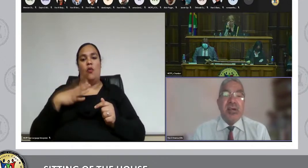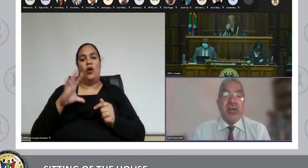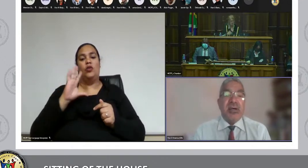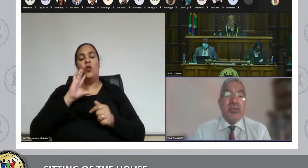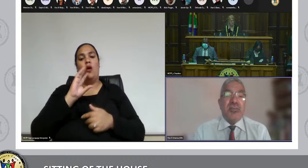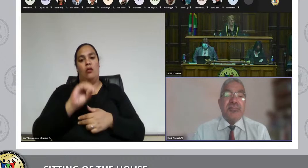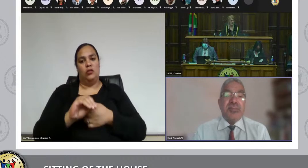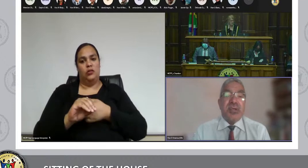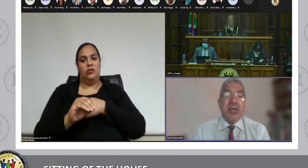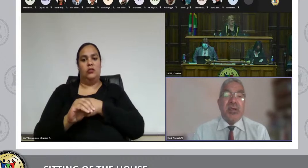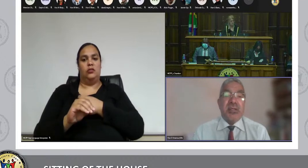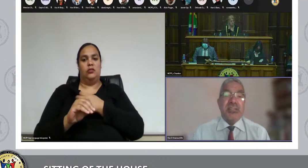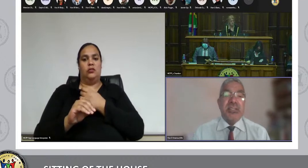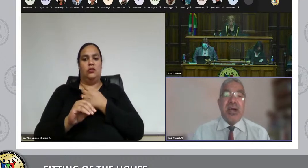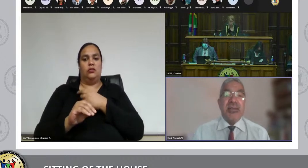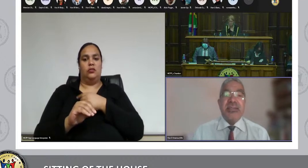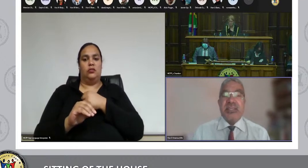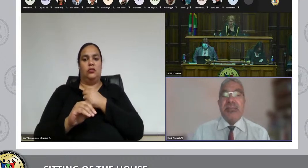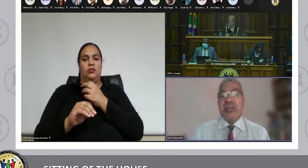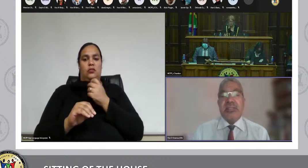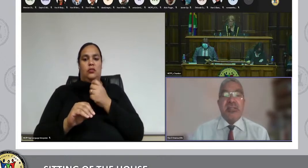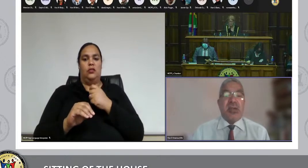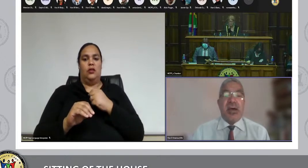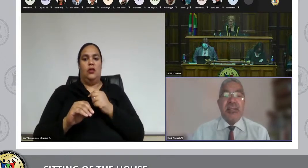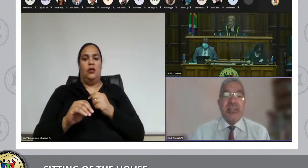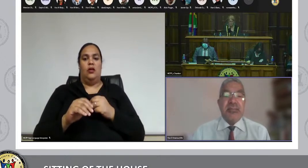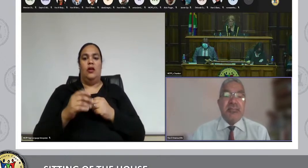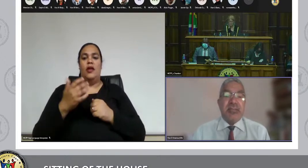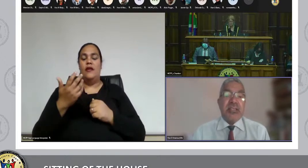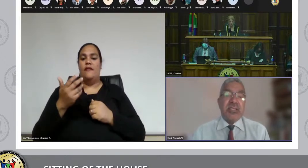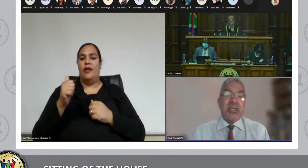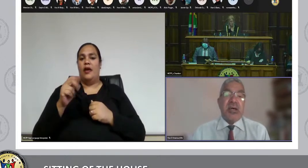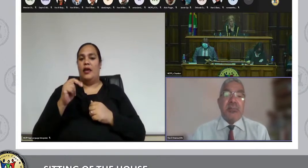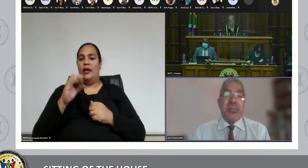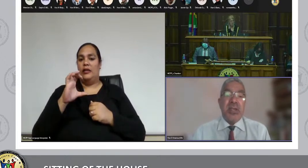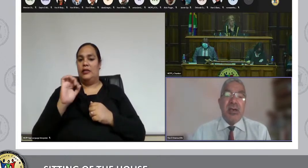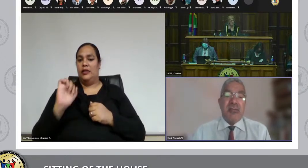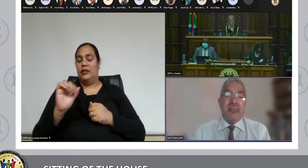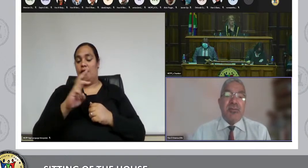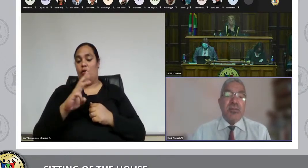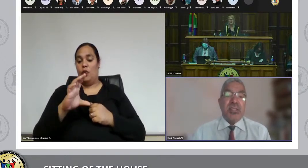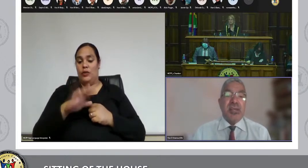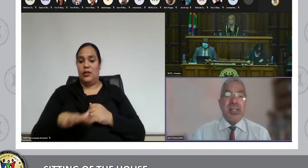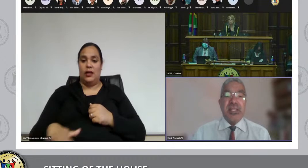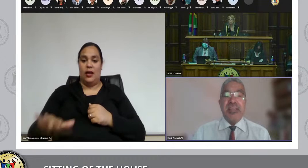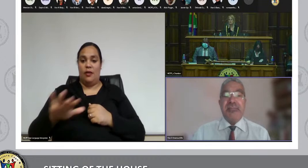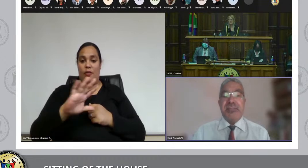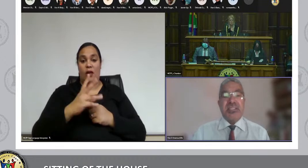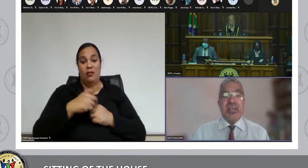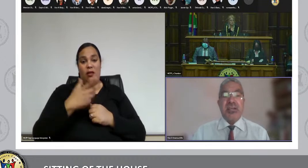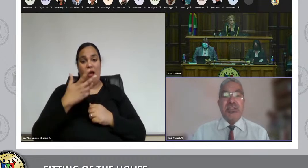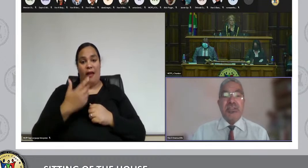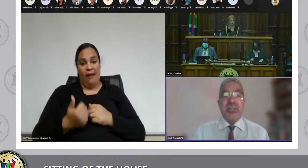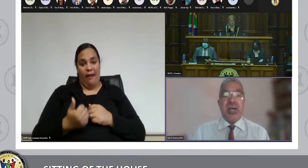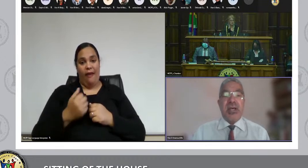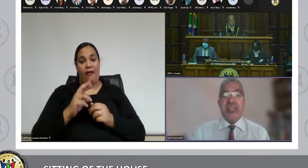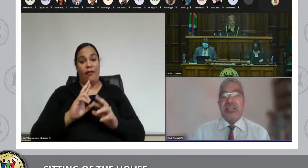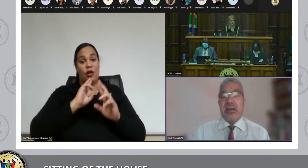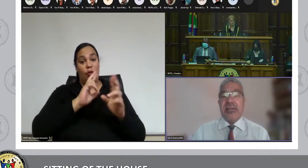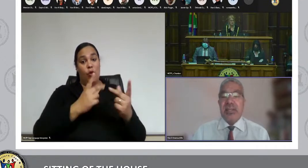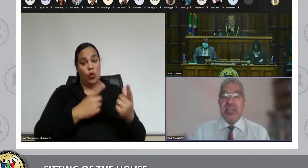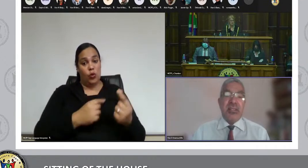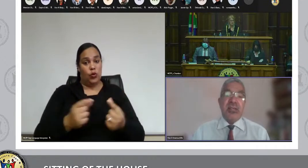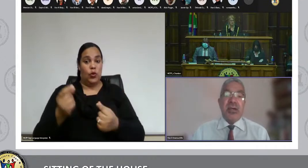vra of in die ANC beheerde rade in die Wes-Kaap word daar aan u verslag gedoen